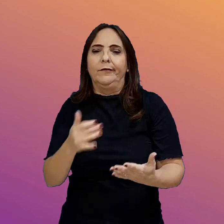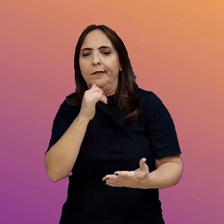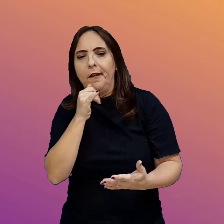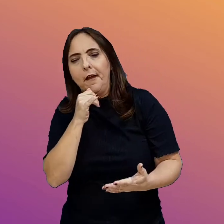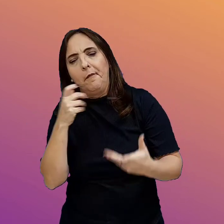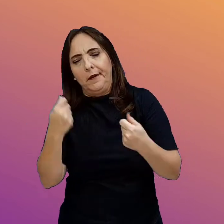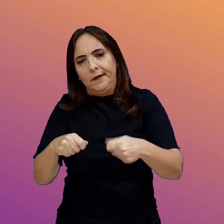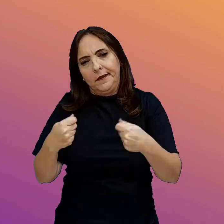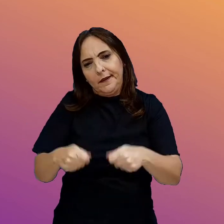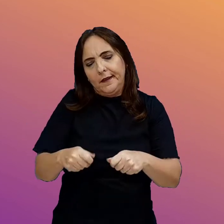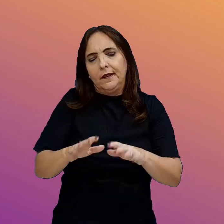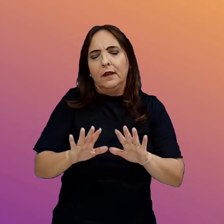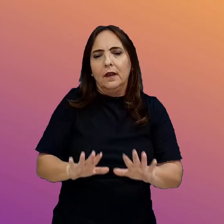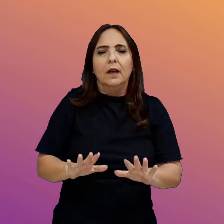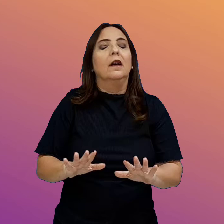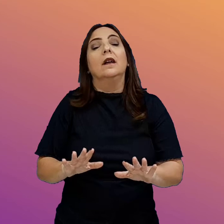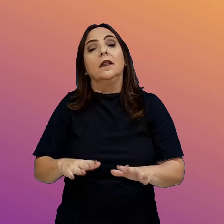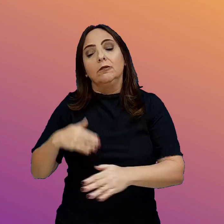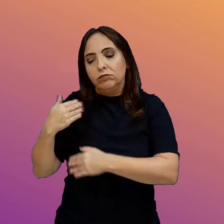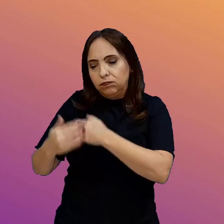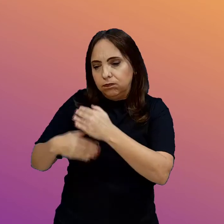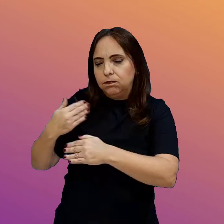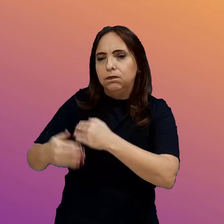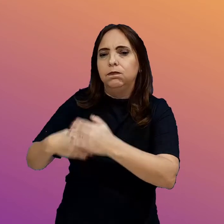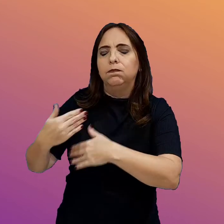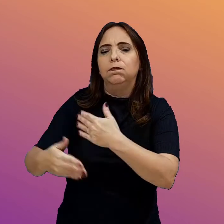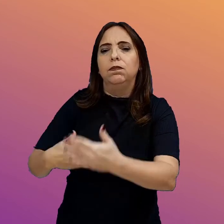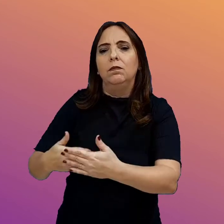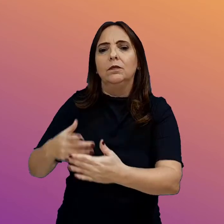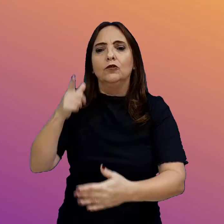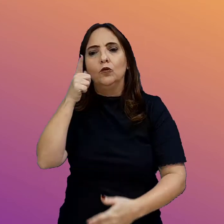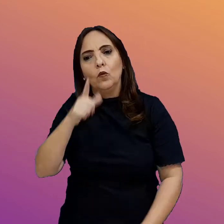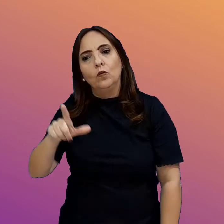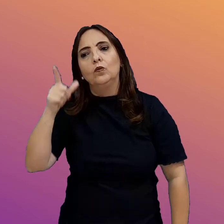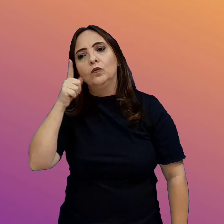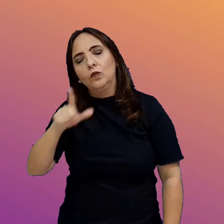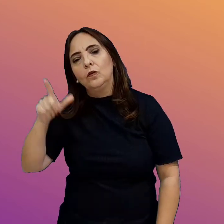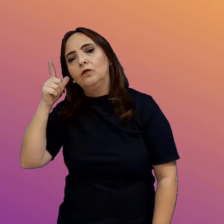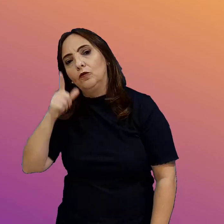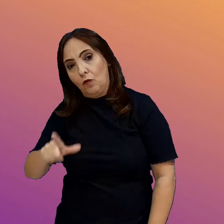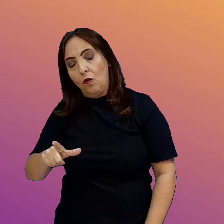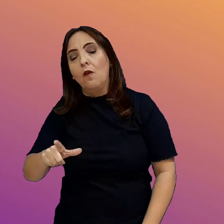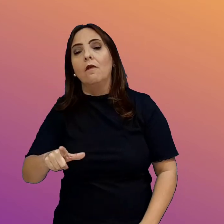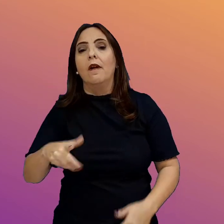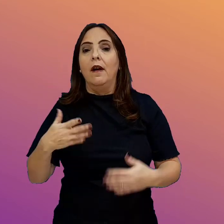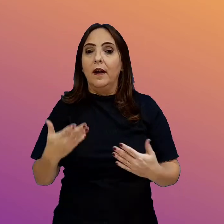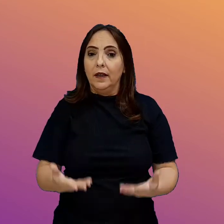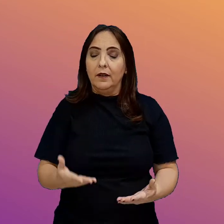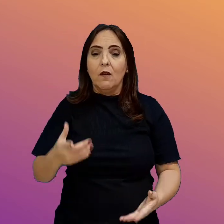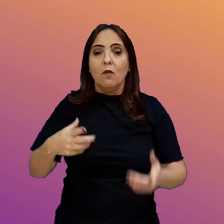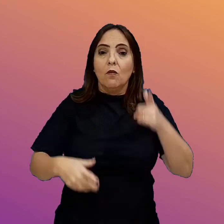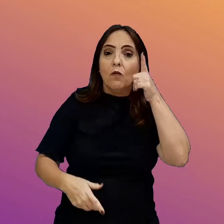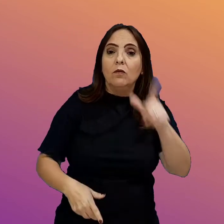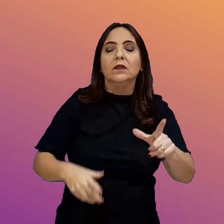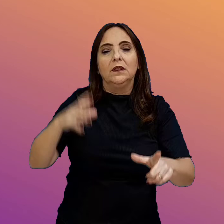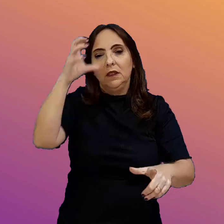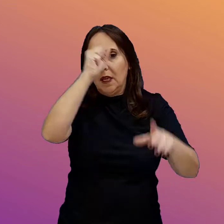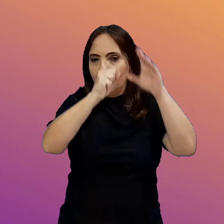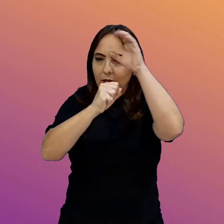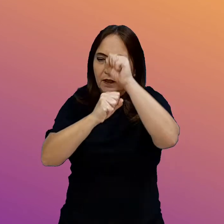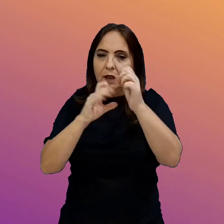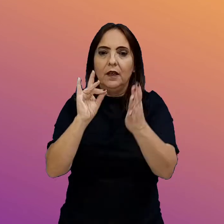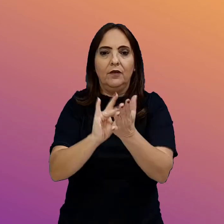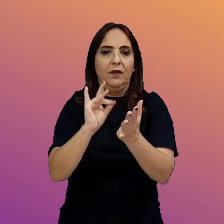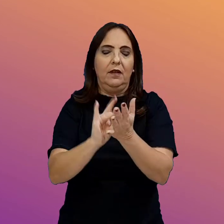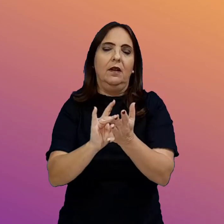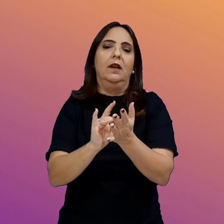usar. E à medida que isso for se repetindo, é que eles vão internalizando, né,